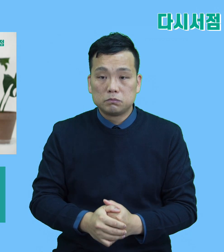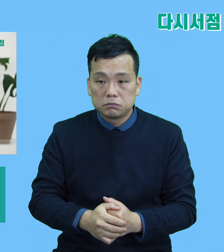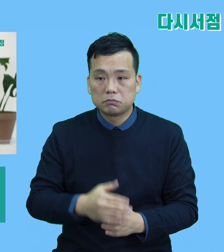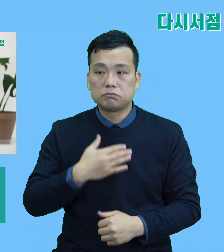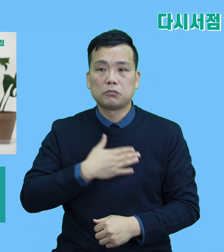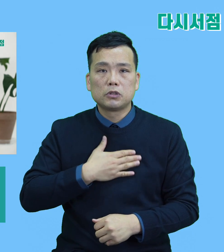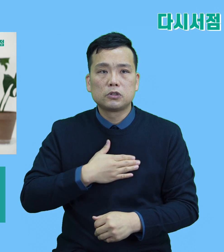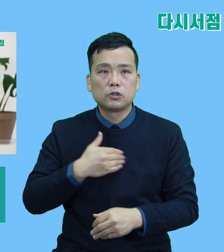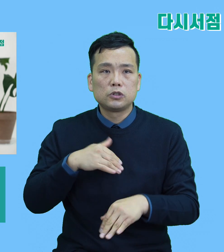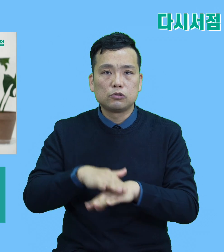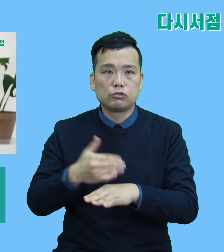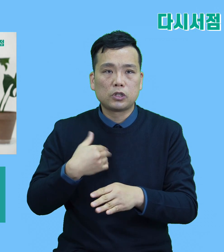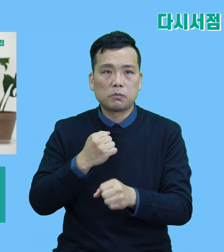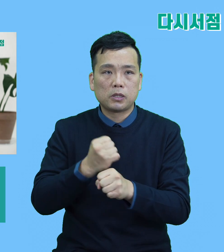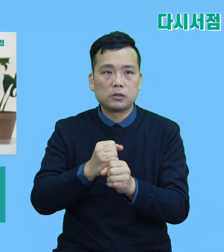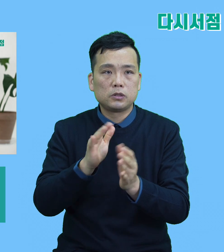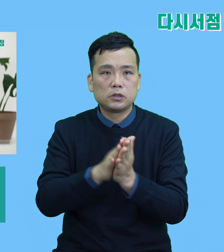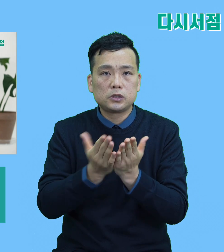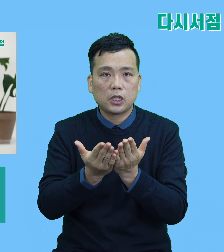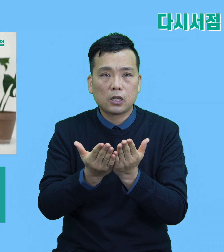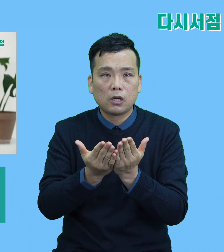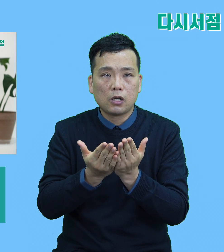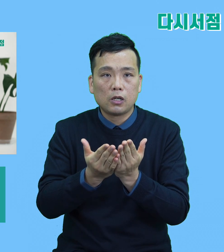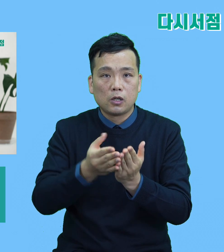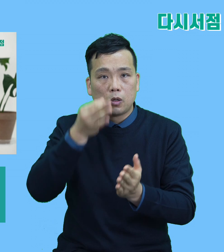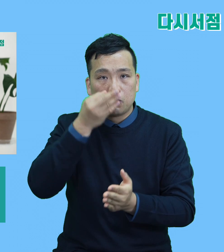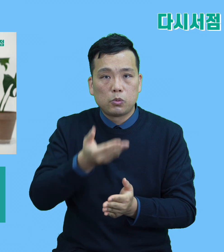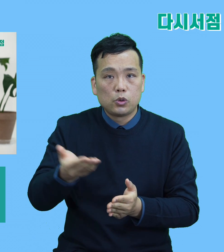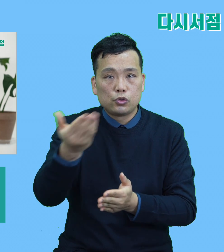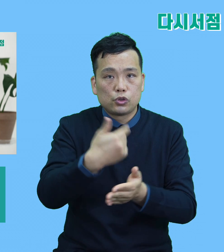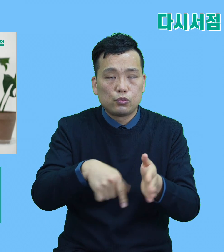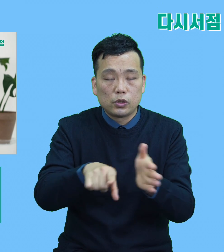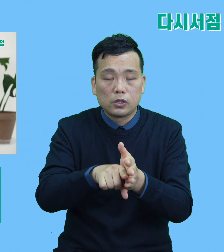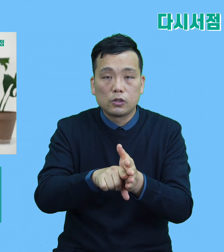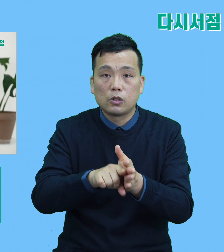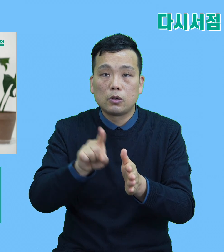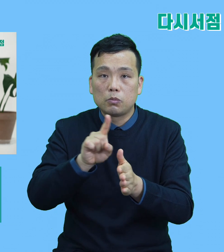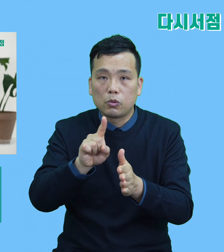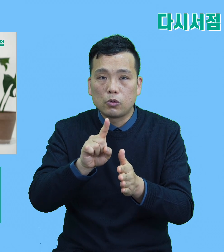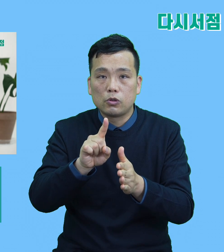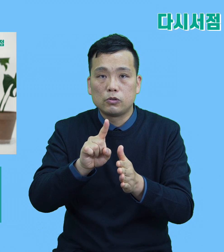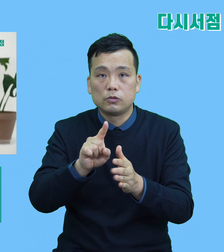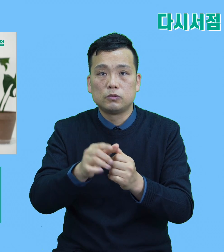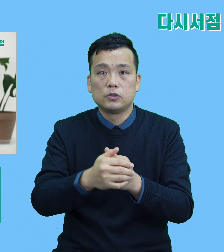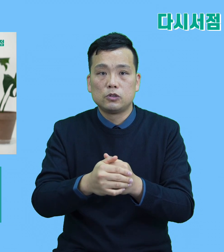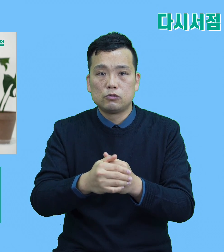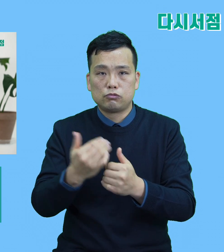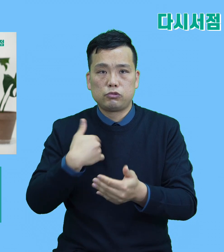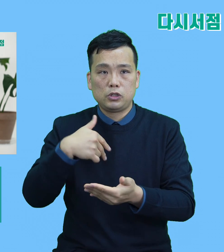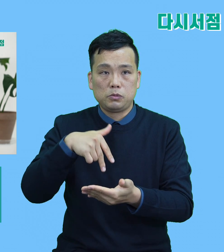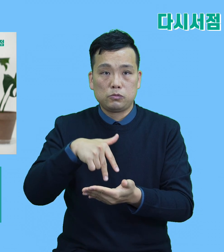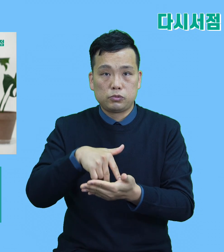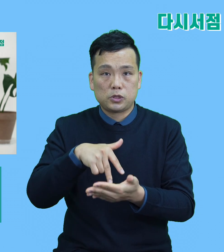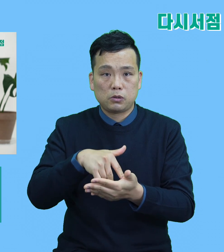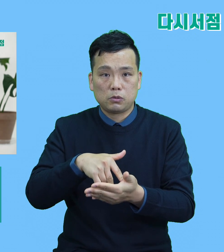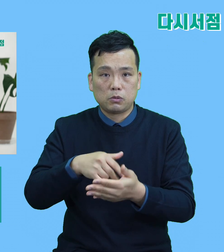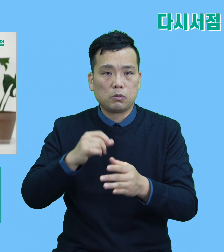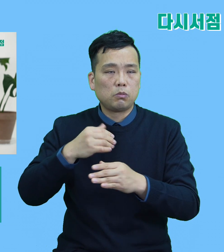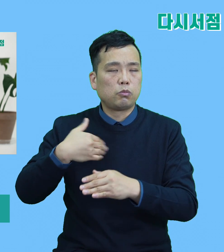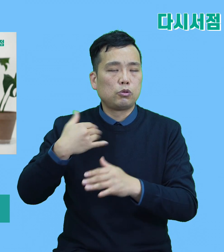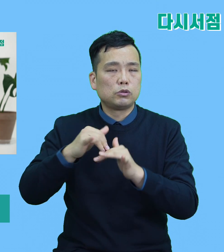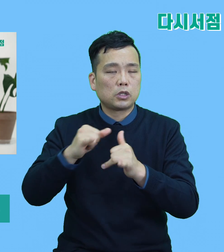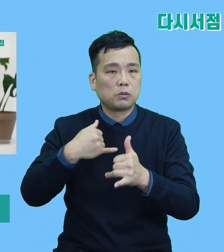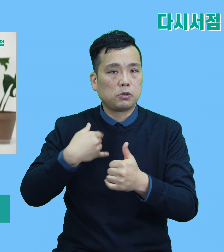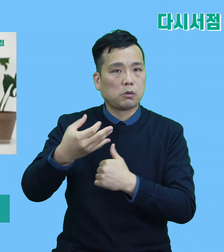그렇다면 우리 책의 정보를 얻는 가장 많은 방식 저희란 조직을 모르는 분들이 처음 접했을